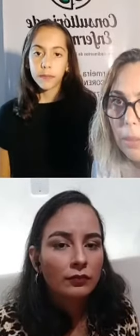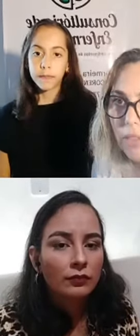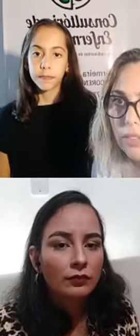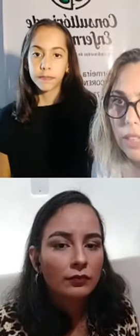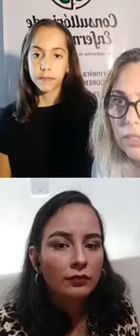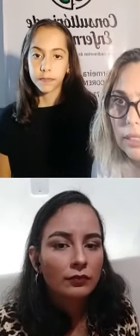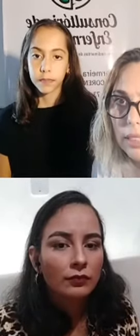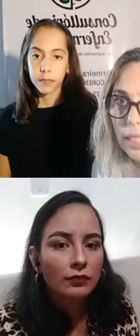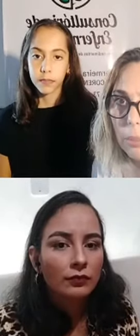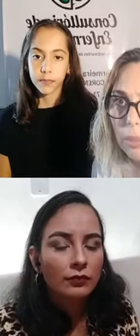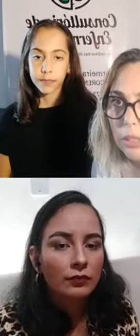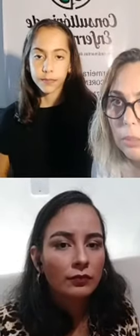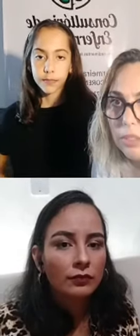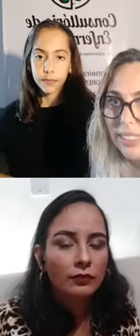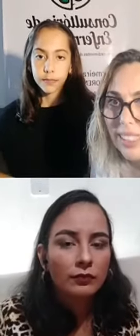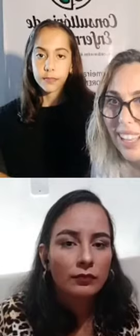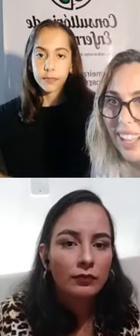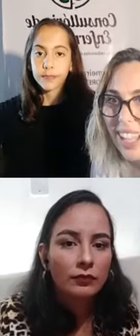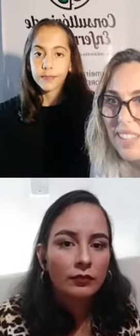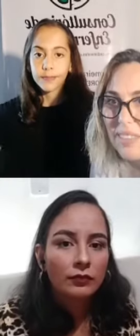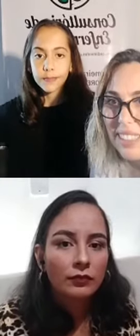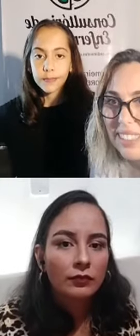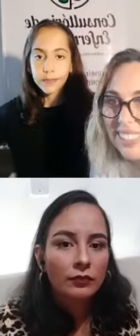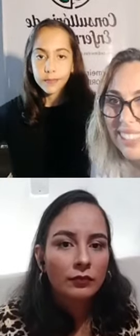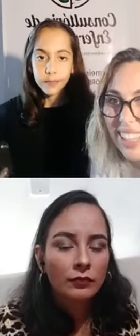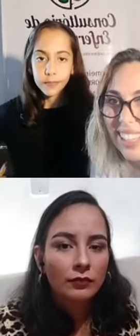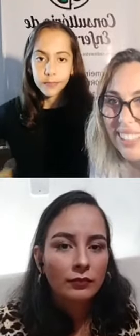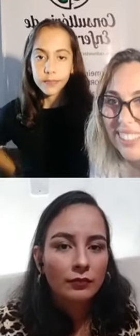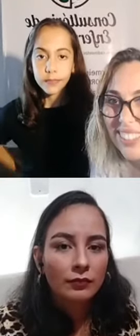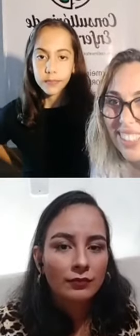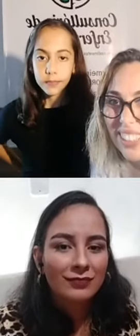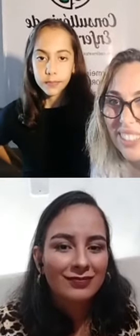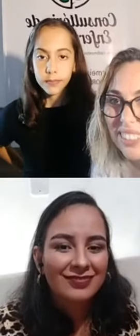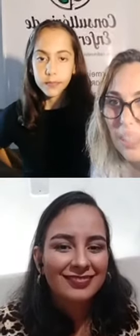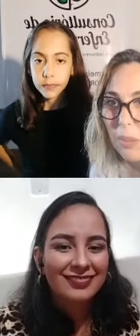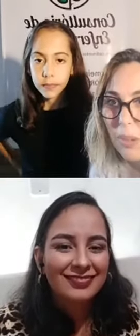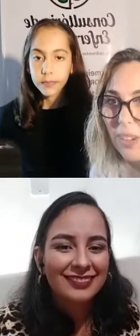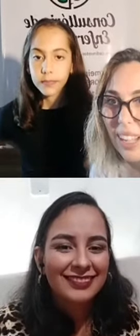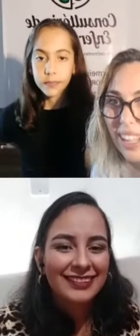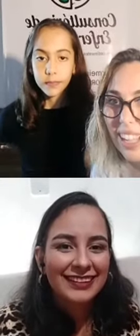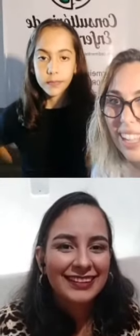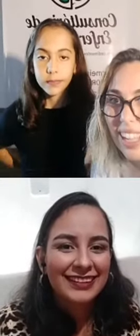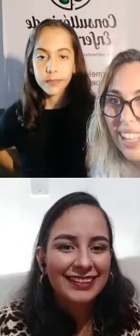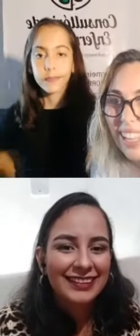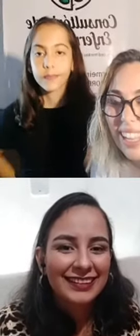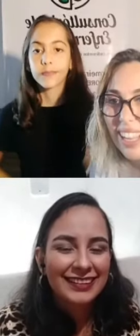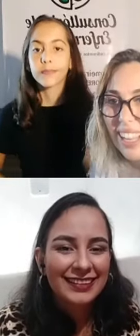Paula Báfica, você será a próxima a fazer a live. Exato, olha que coisa boa.